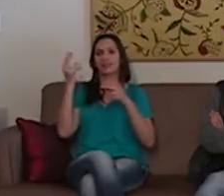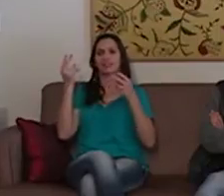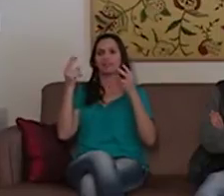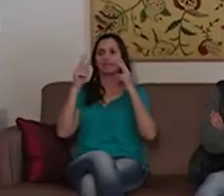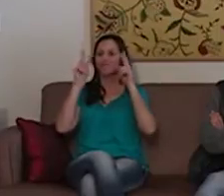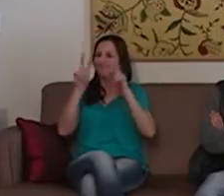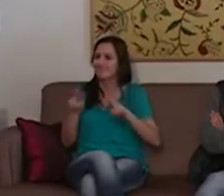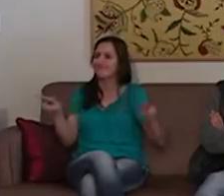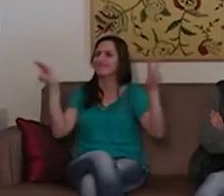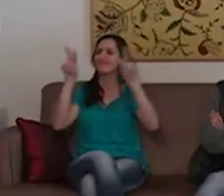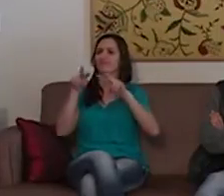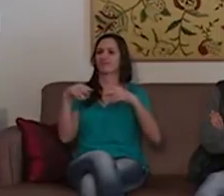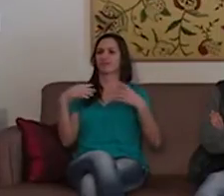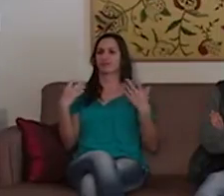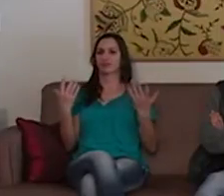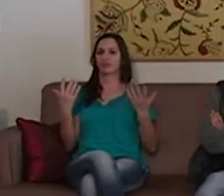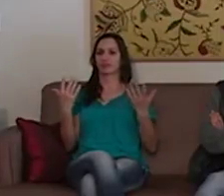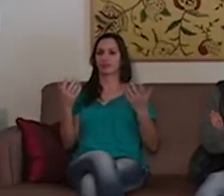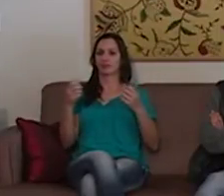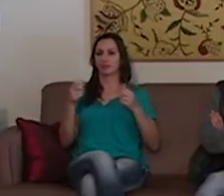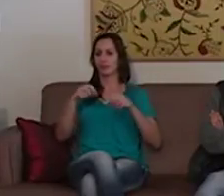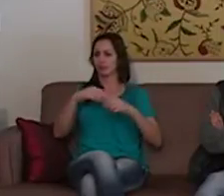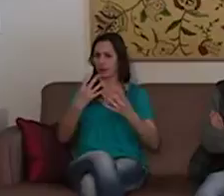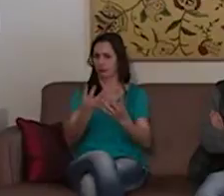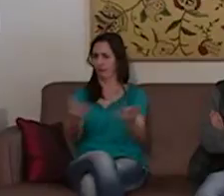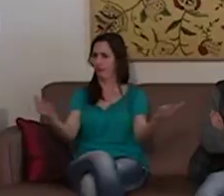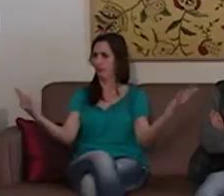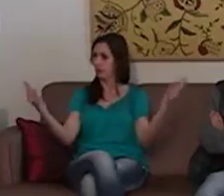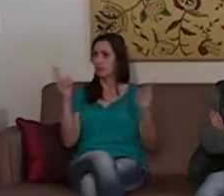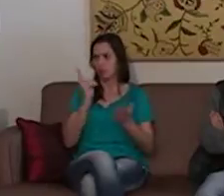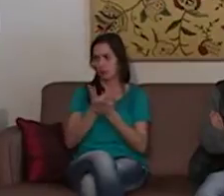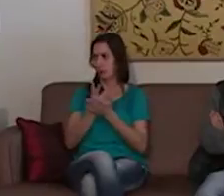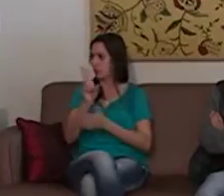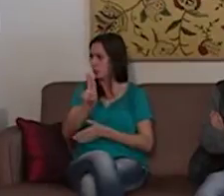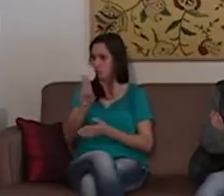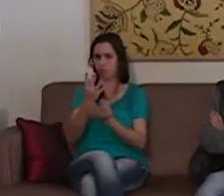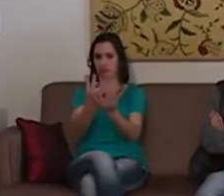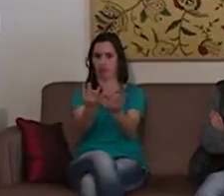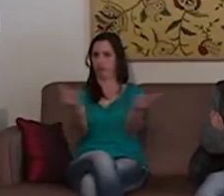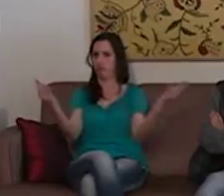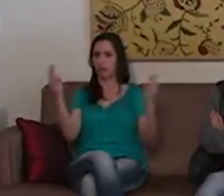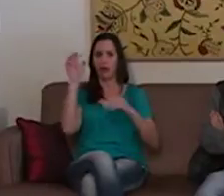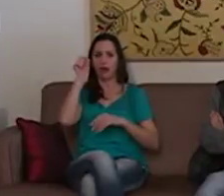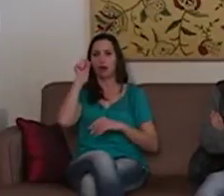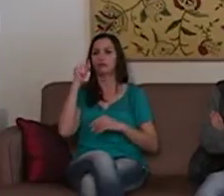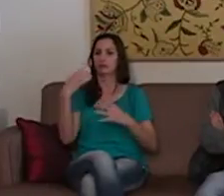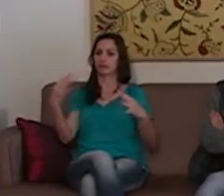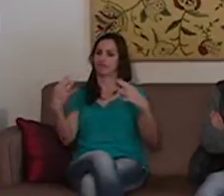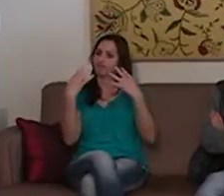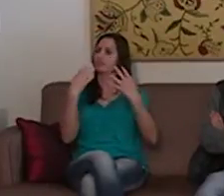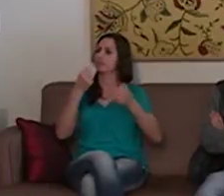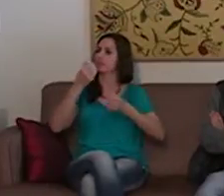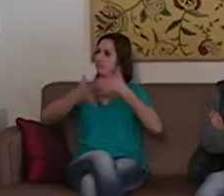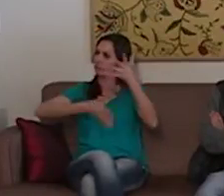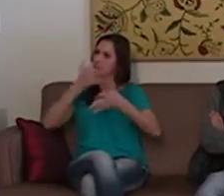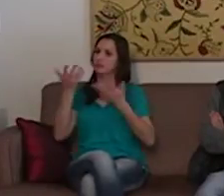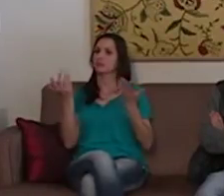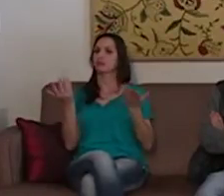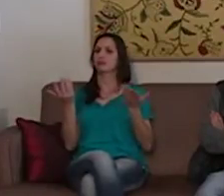visual é extremamente importante. A turma sempre senta em semicírculo. São alunos ouvintes, e